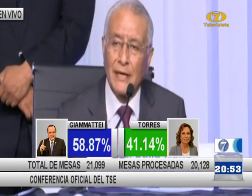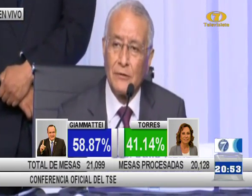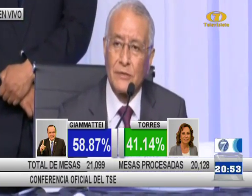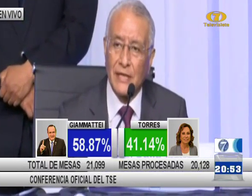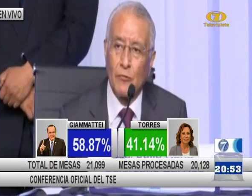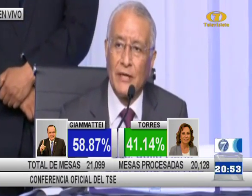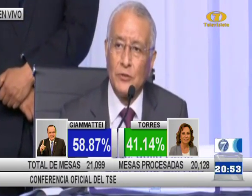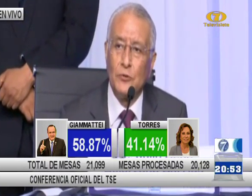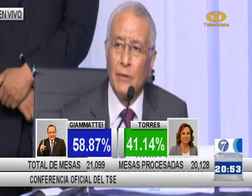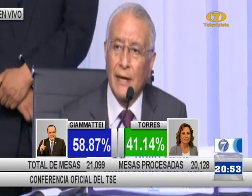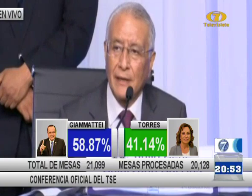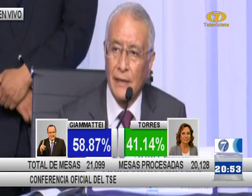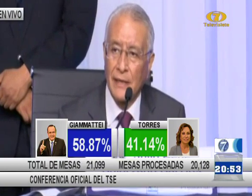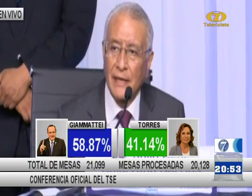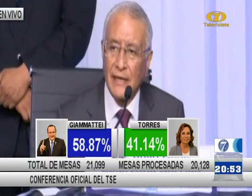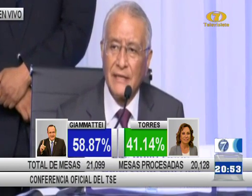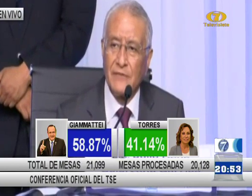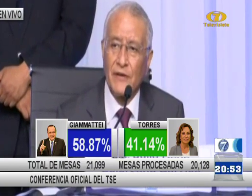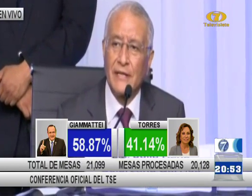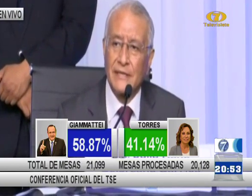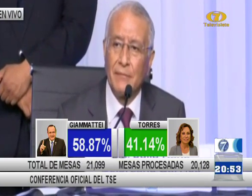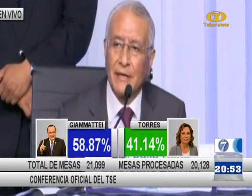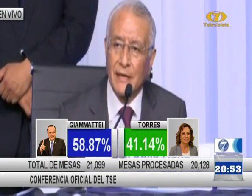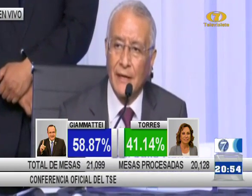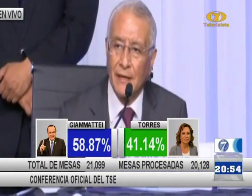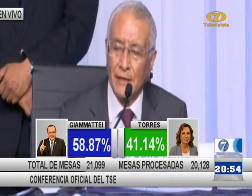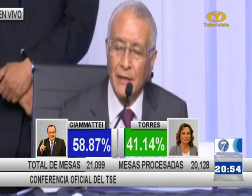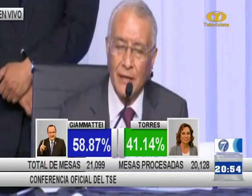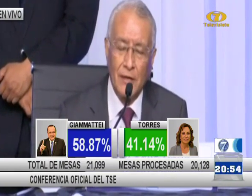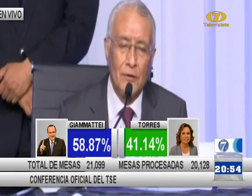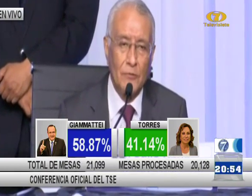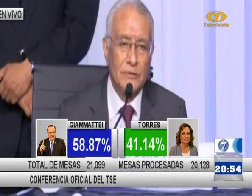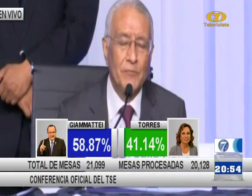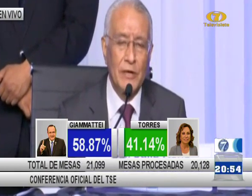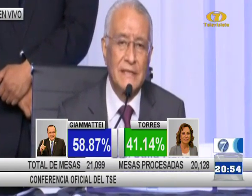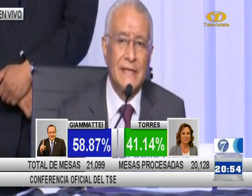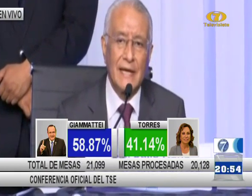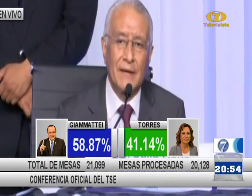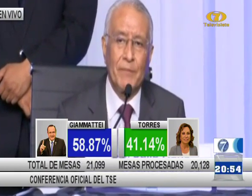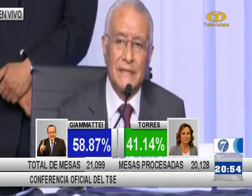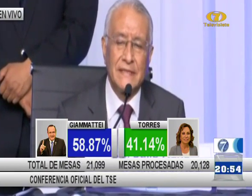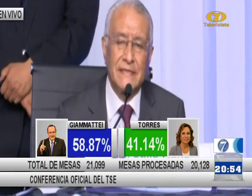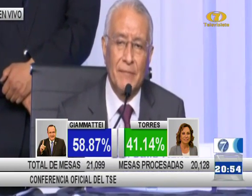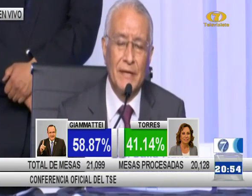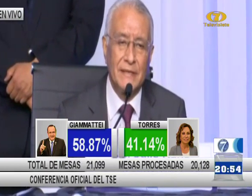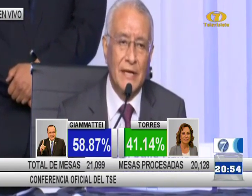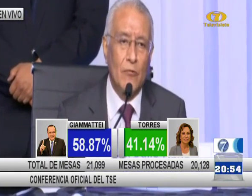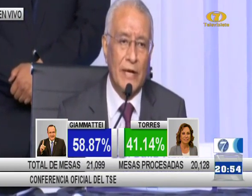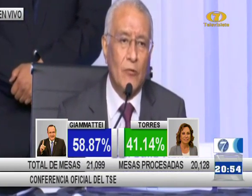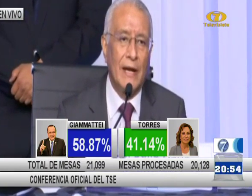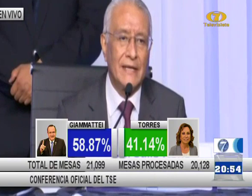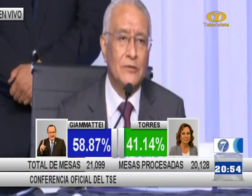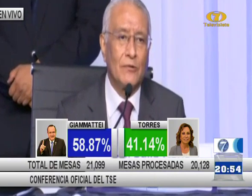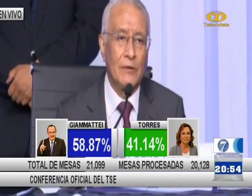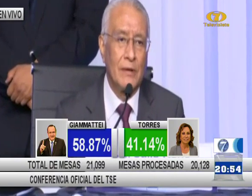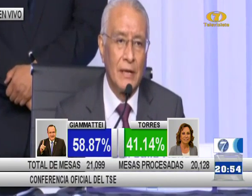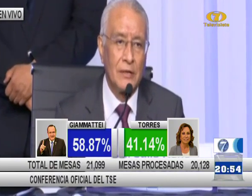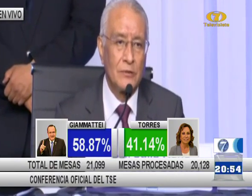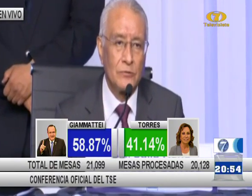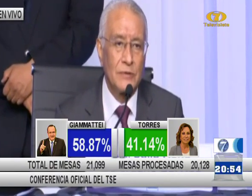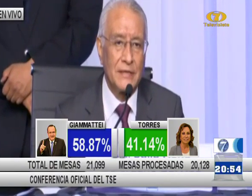Son ciudadanos que coadyuvan en diferente manera. No se puede señalar precisamente cuáles